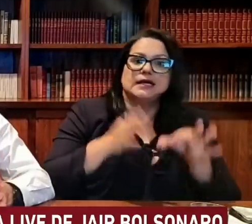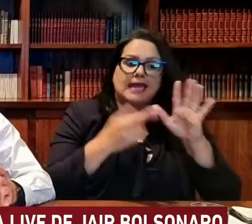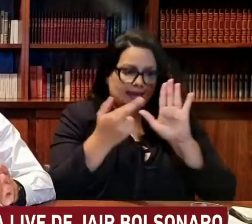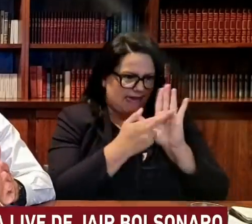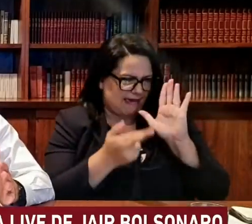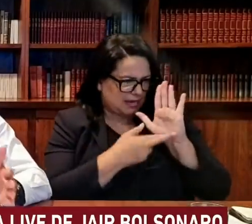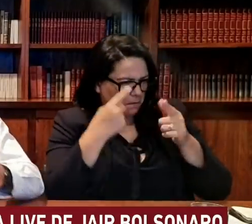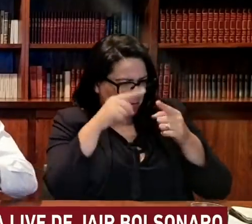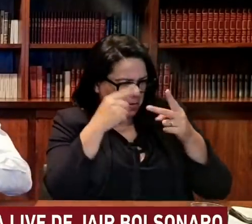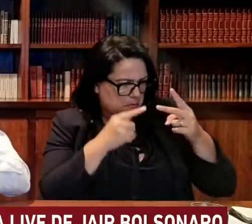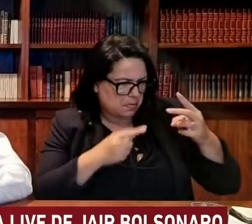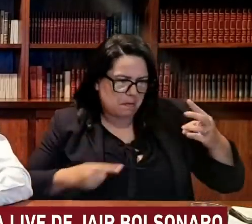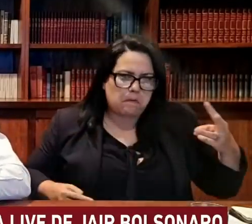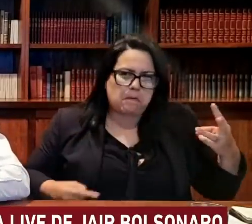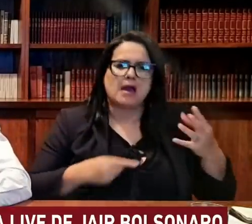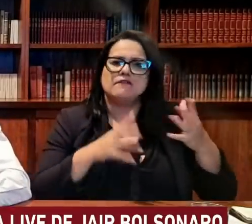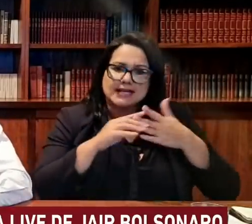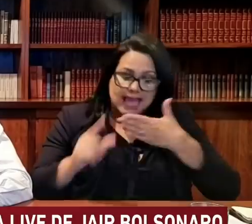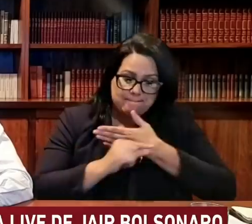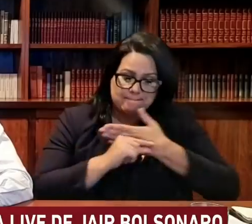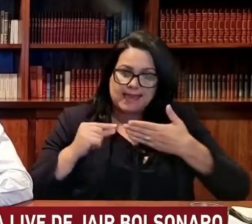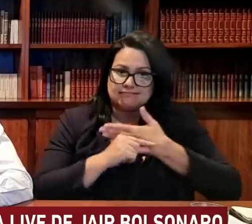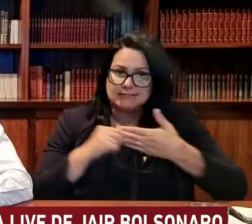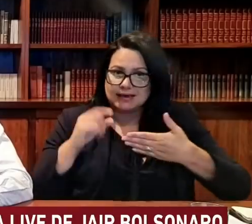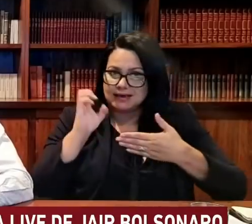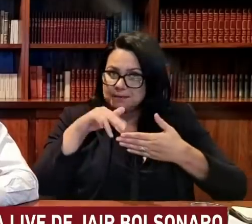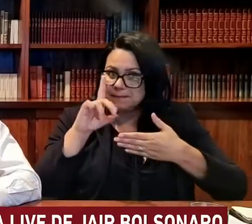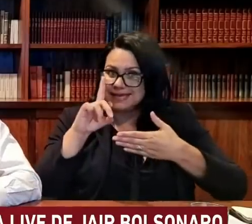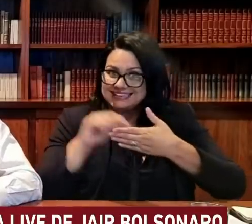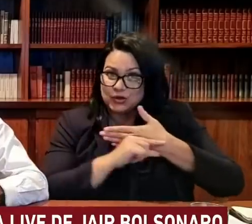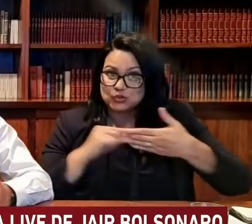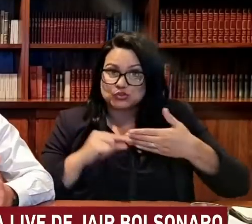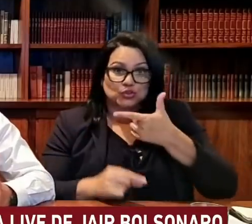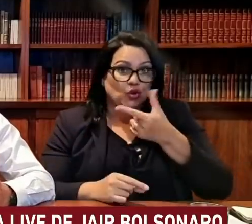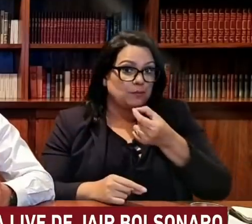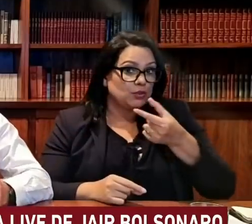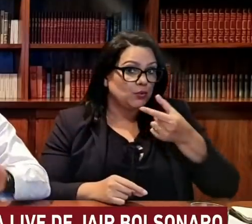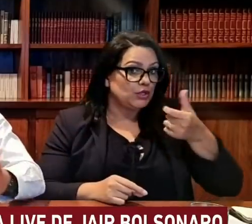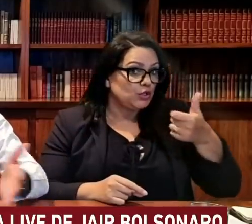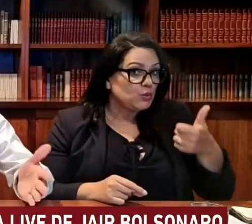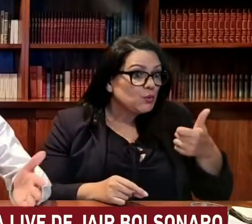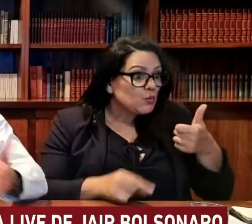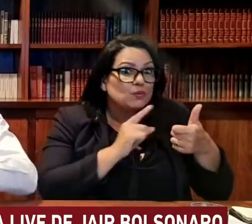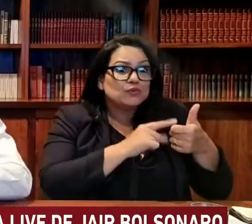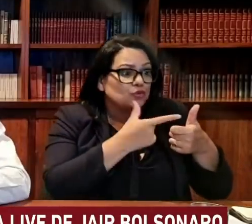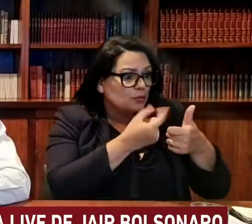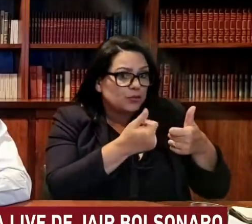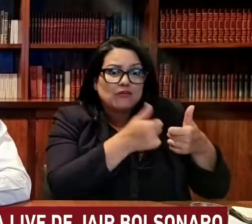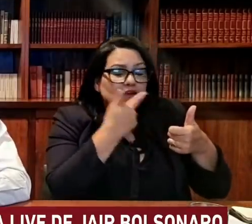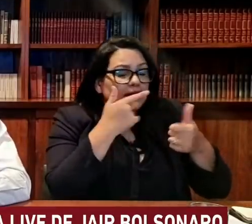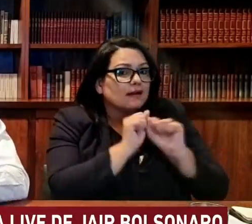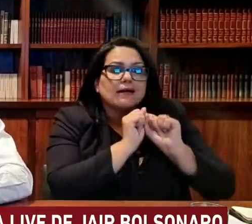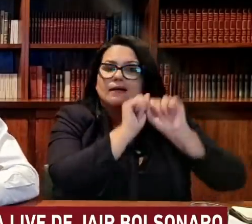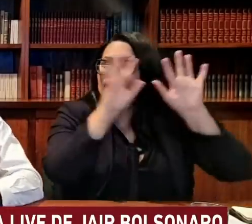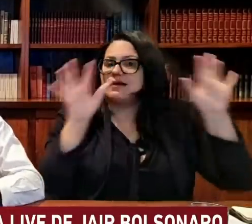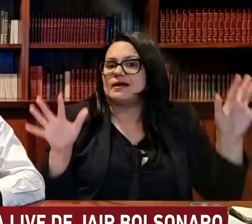regulamentar, tá? Uma emenda à Constituição de 2001, que diz claramente, essa emenda à Constituição,